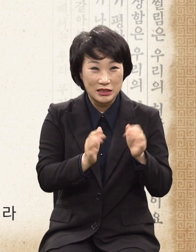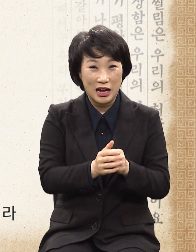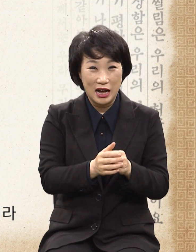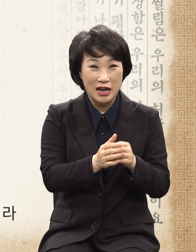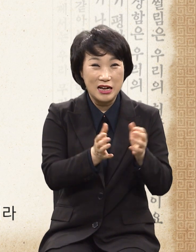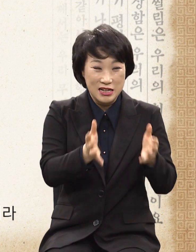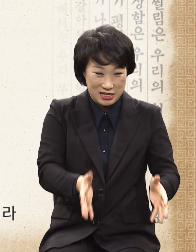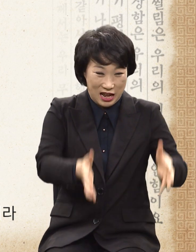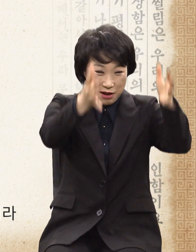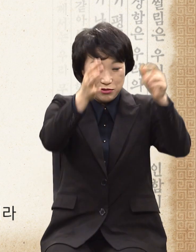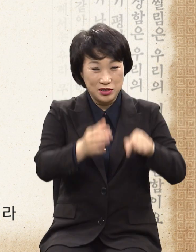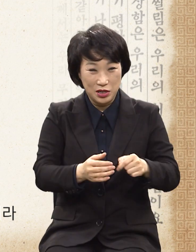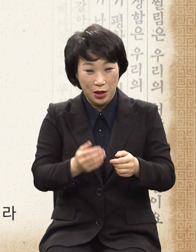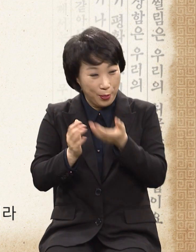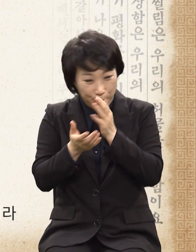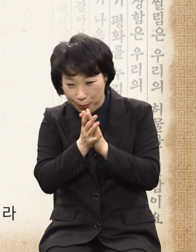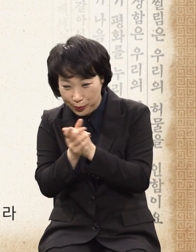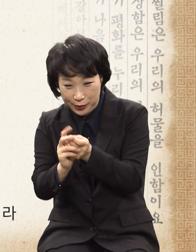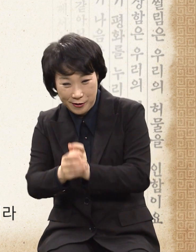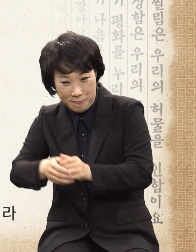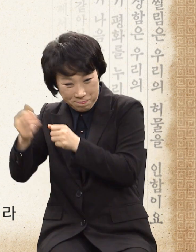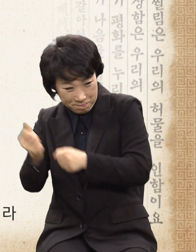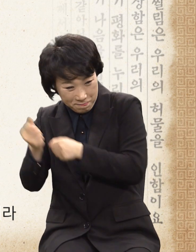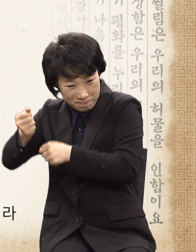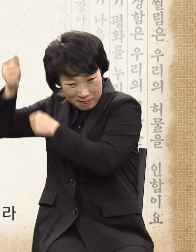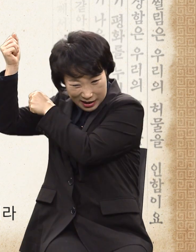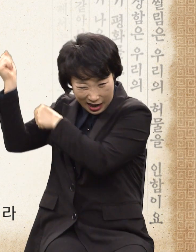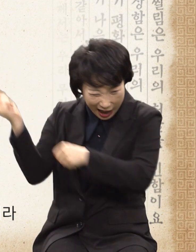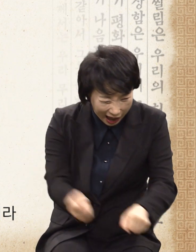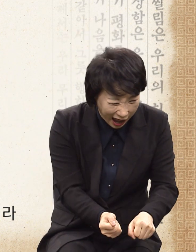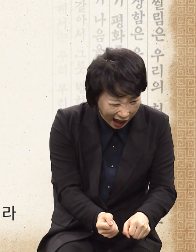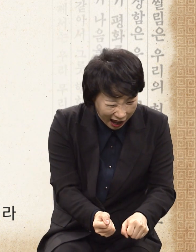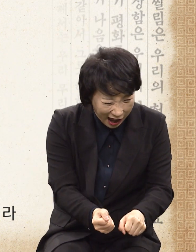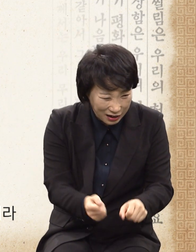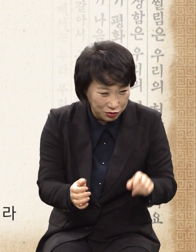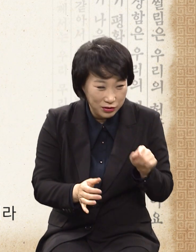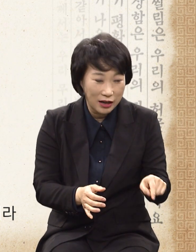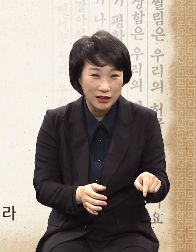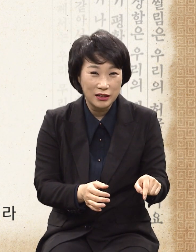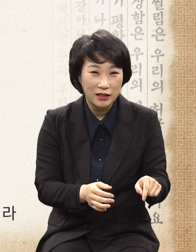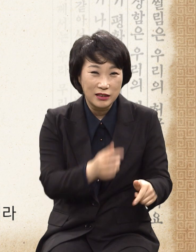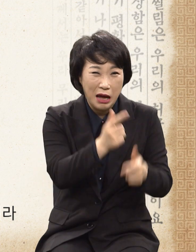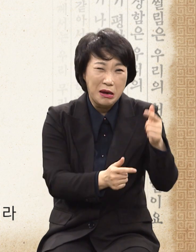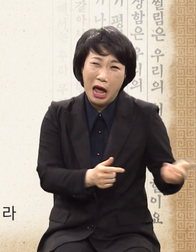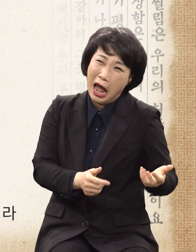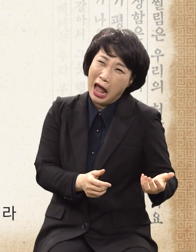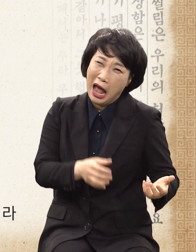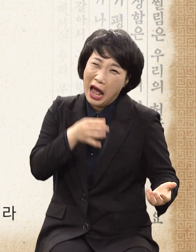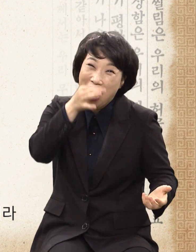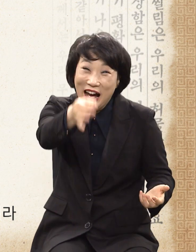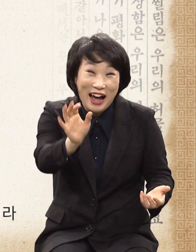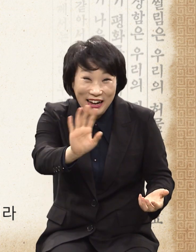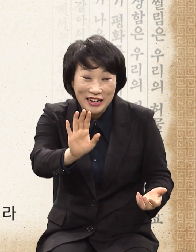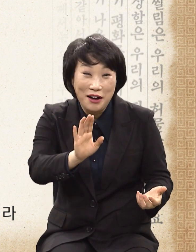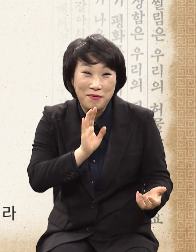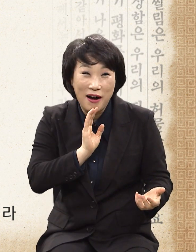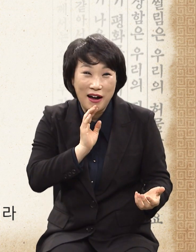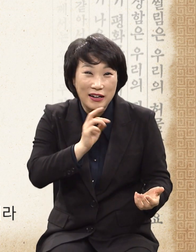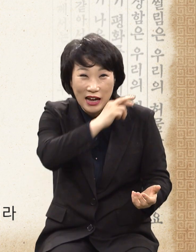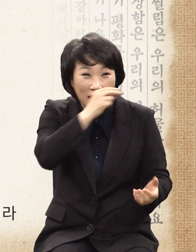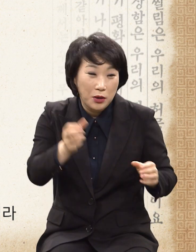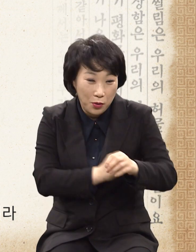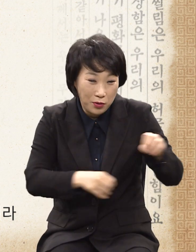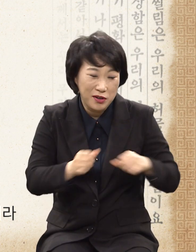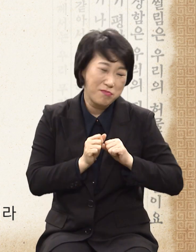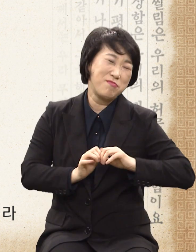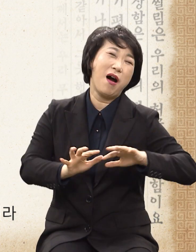향나무가 아야가는 것이 아니라 향냄새가 푹 풍기고 도끼로 찍은 자를 그